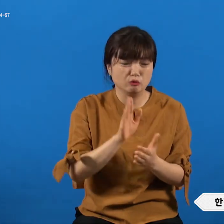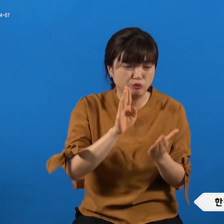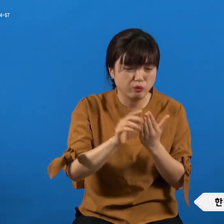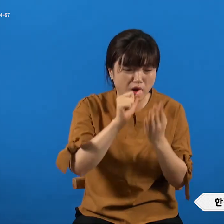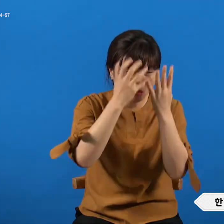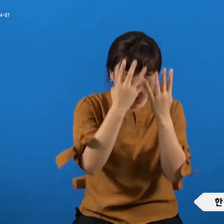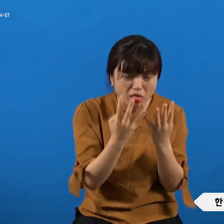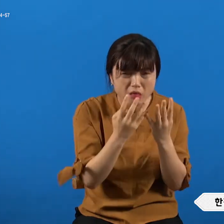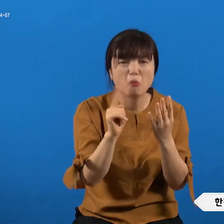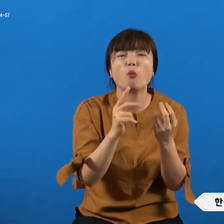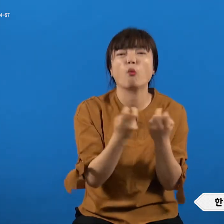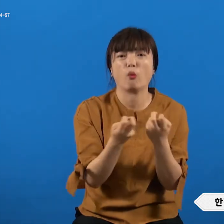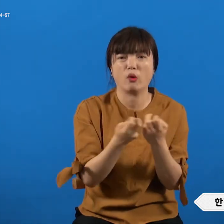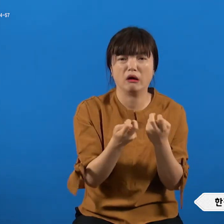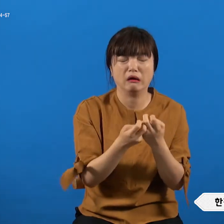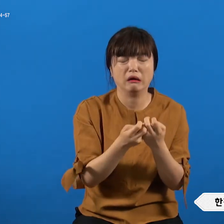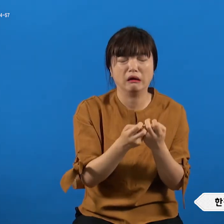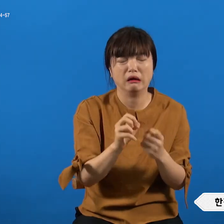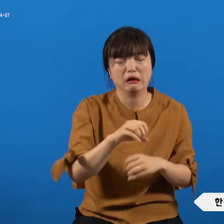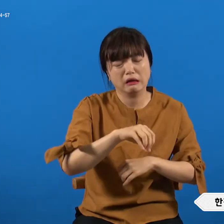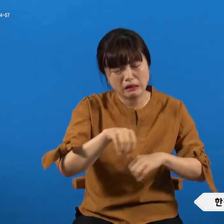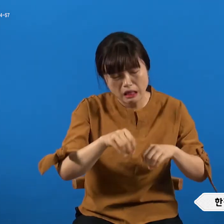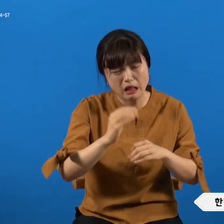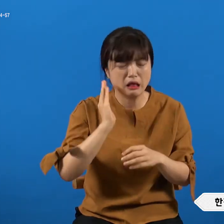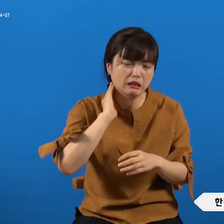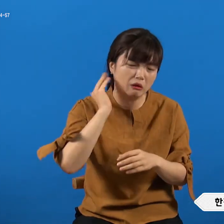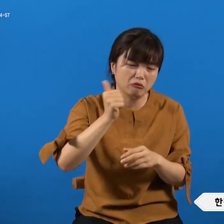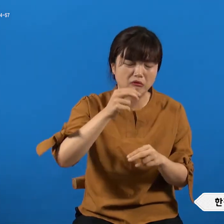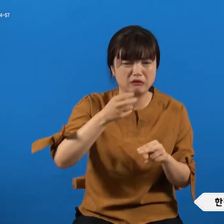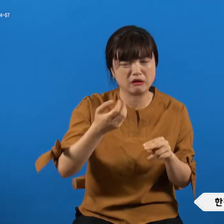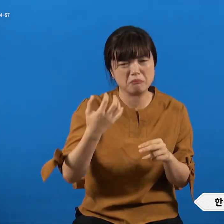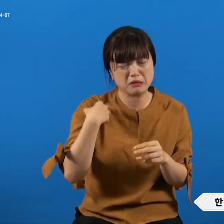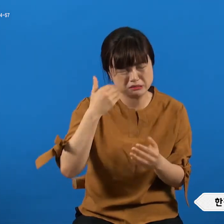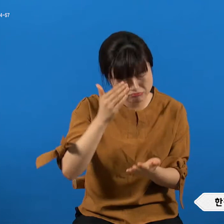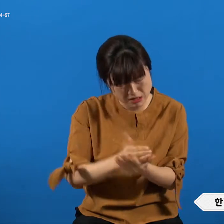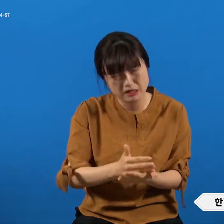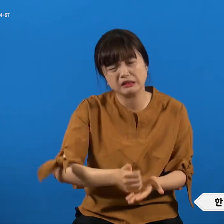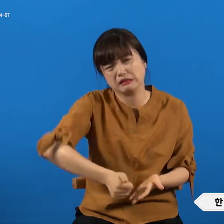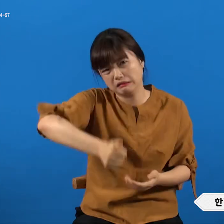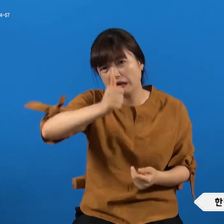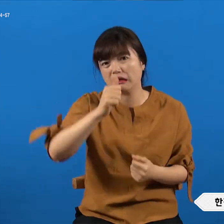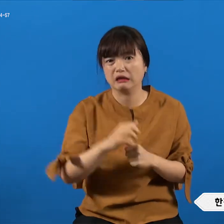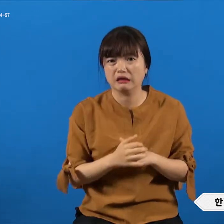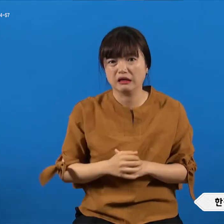일입니까? 차라리 대통령 안 했으면 좋을 뻔하지 않습니까?